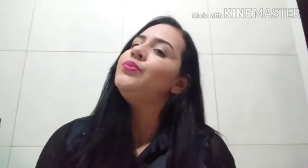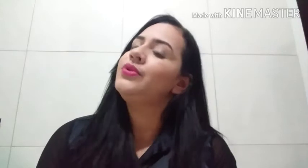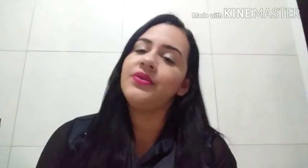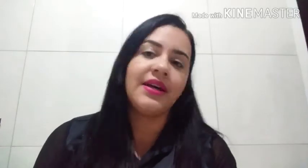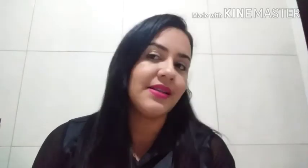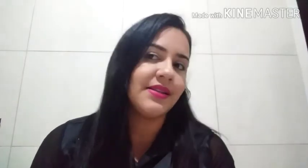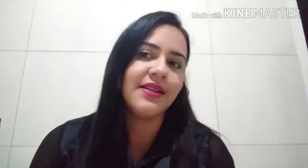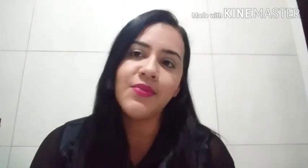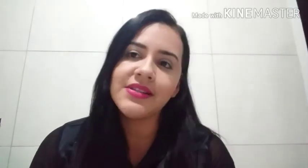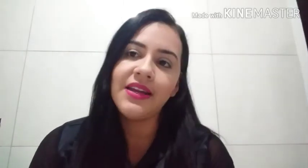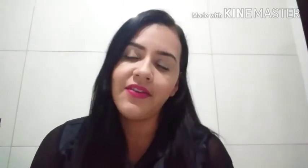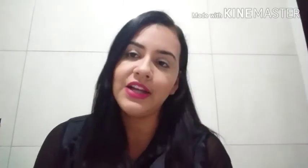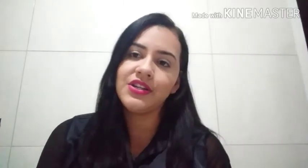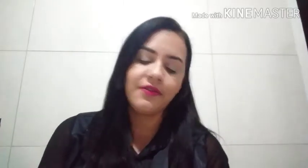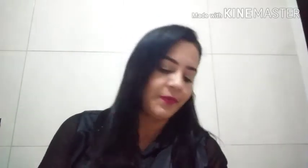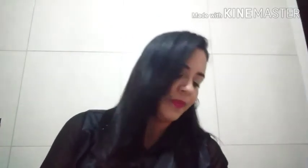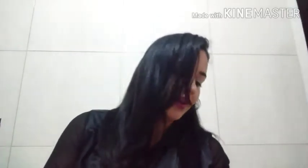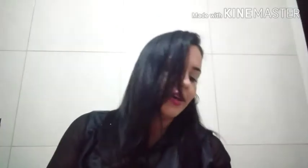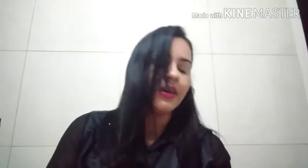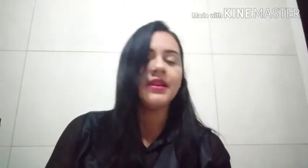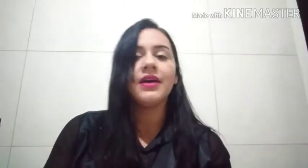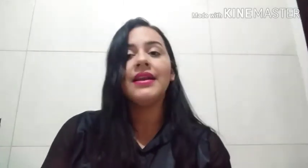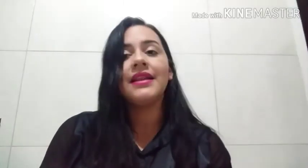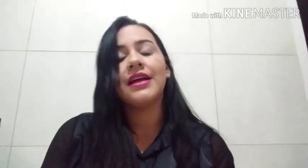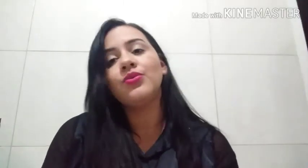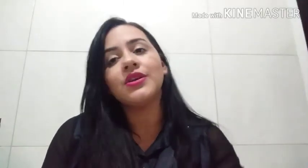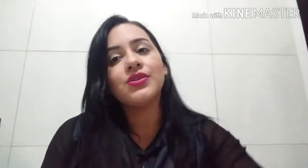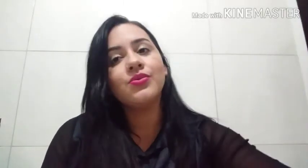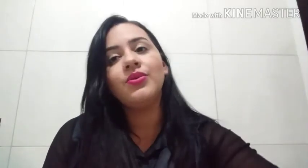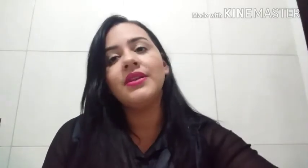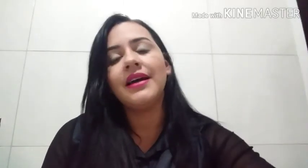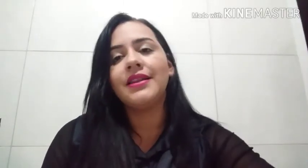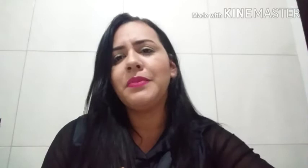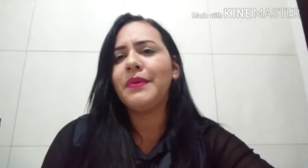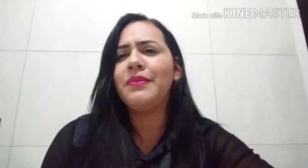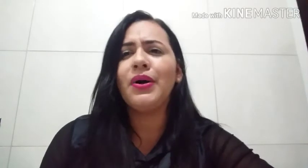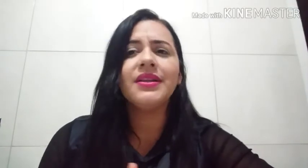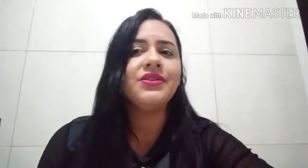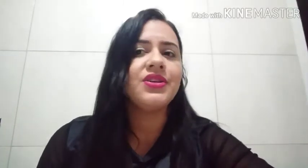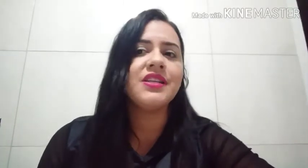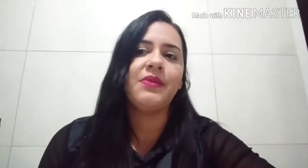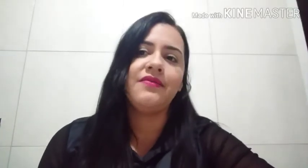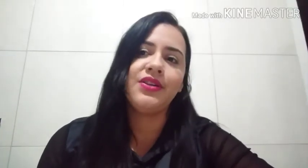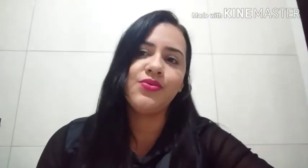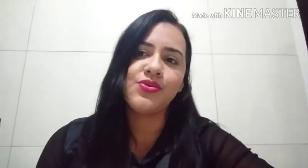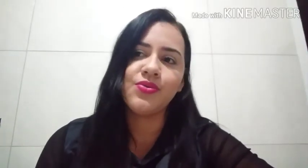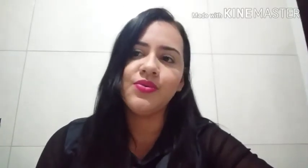muito interessante, é muito significativo. Então, a literatura surda, ela tem um papel importantíssimo na vida dos surdos,